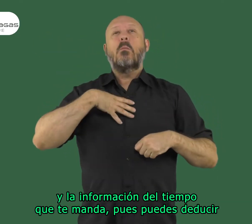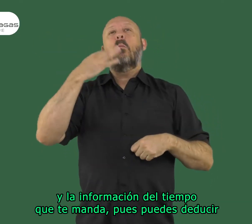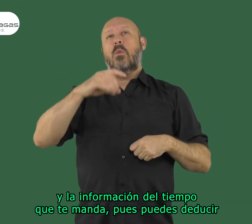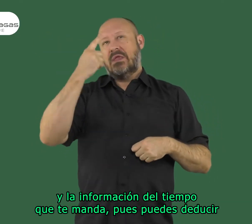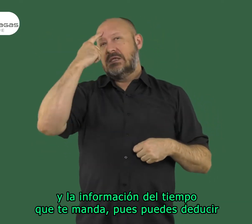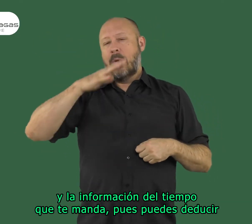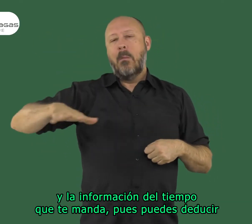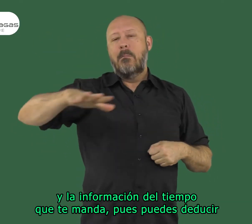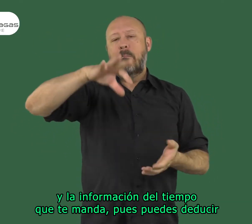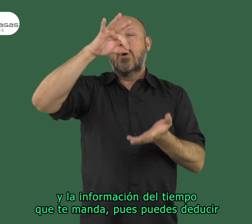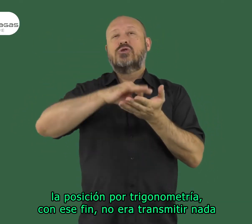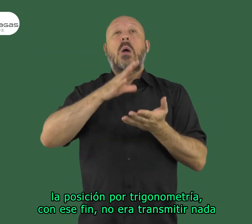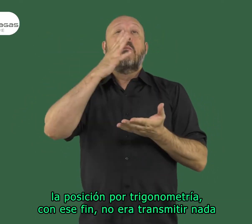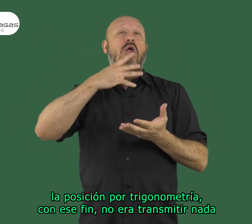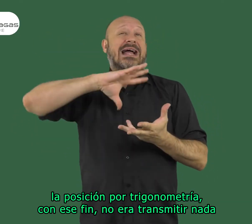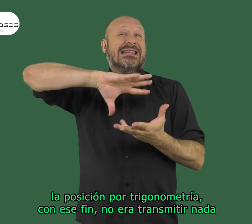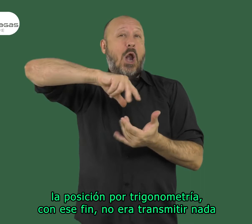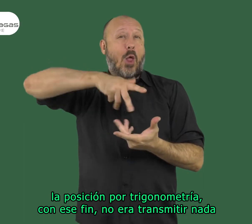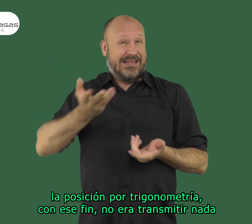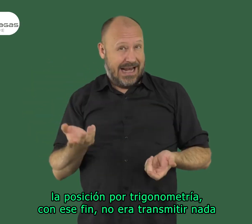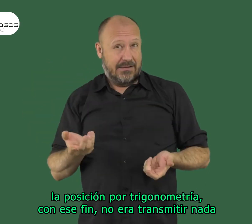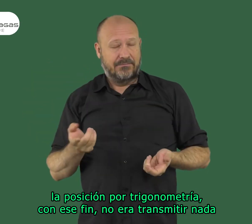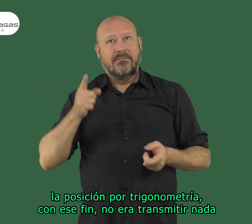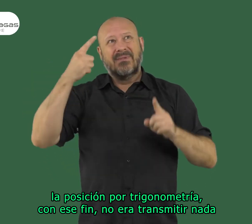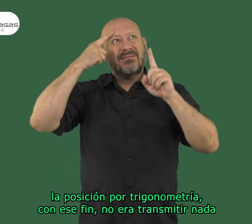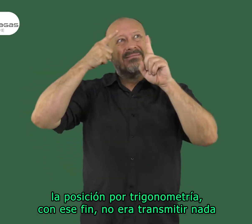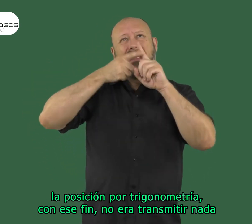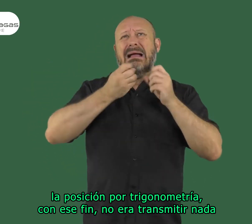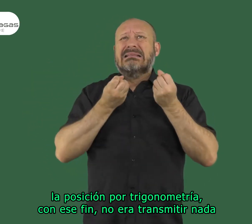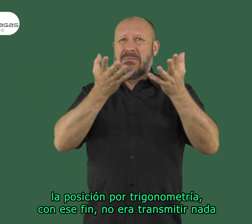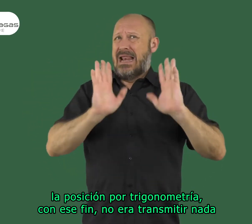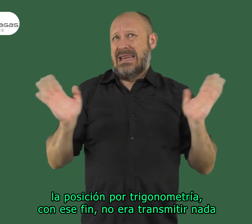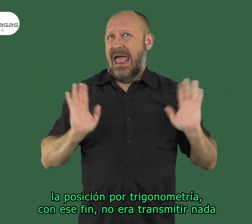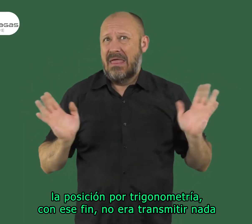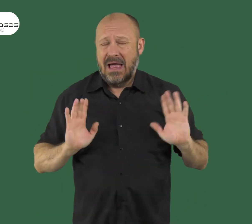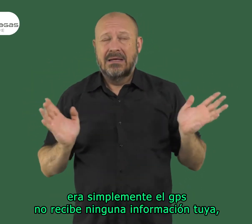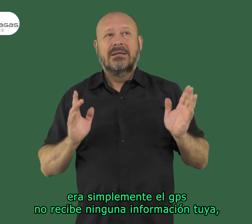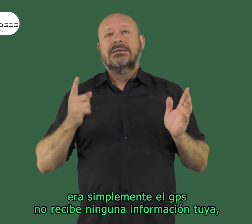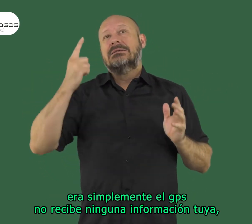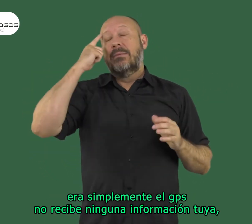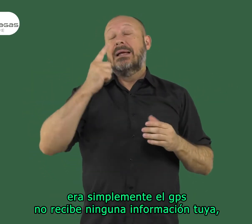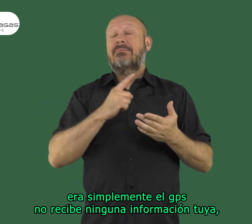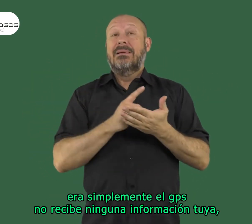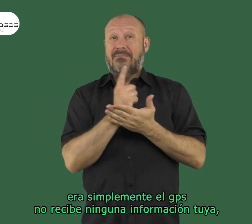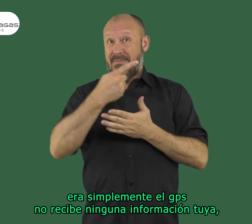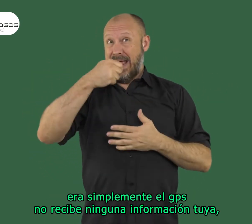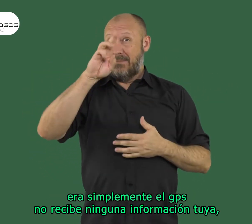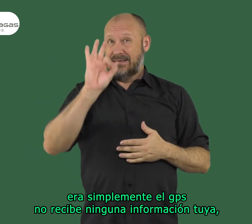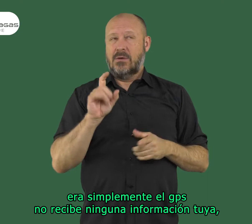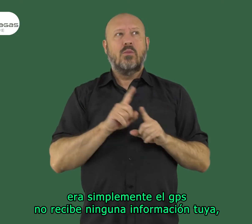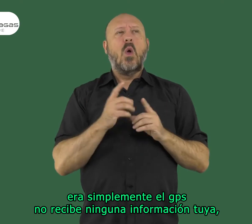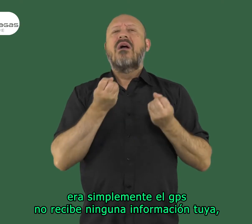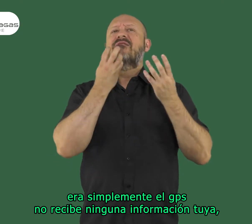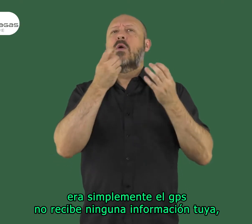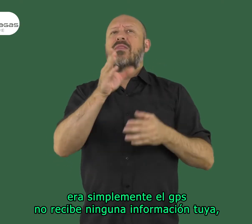que te manda, pues puedes deducirse la posición por trigonometría. Con ese fin, no eran transmitir nada, era simplemente el